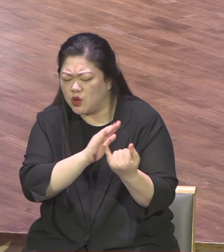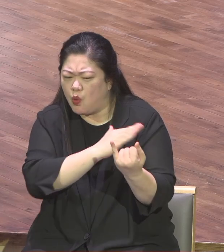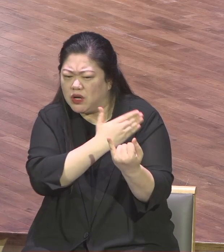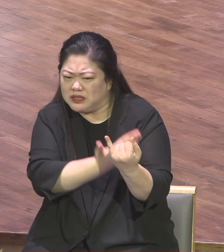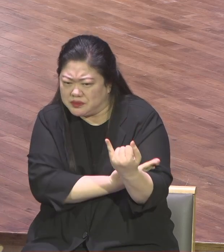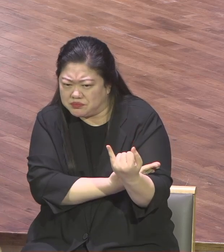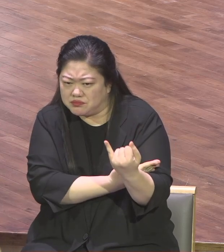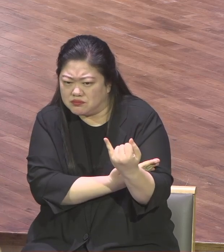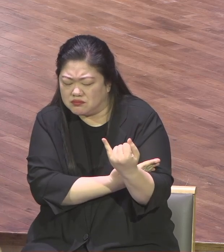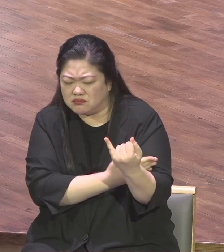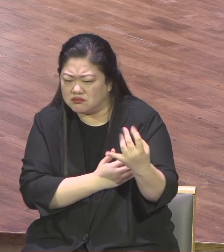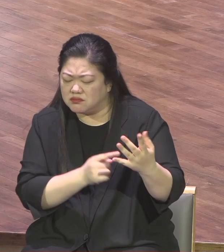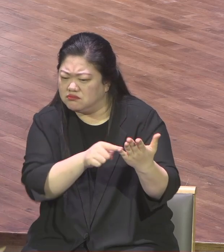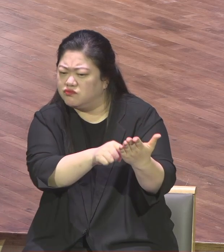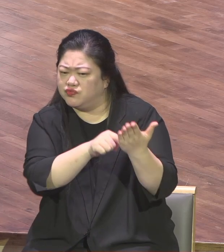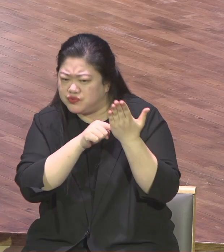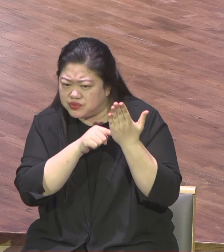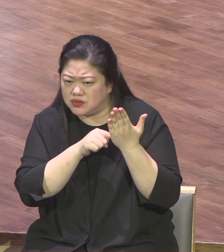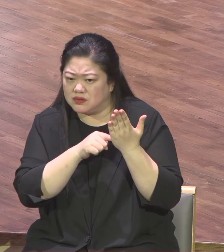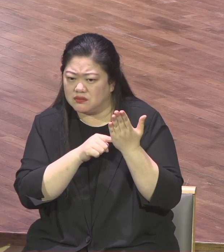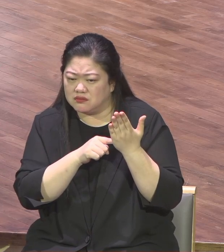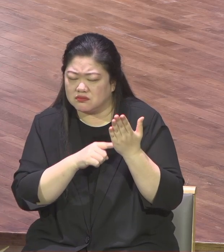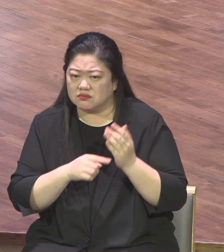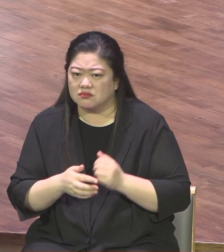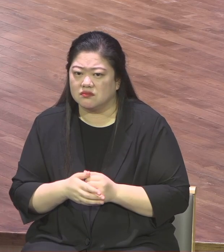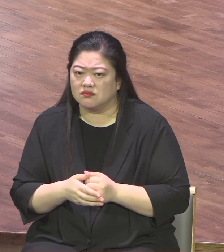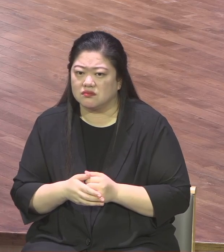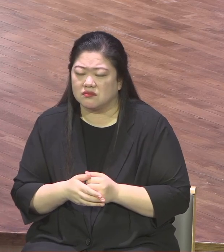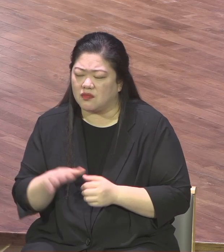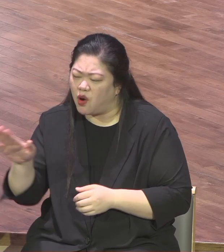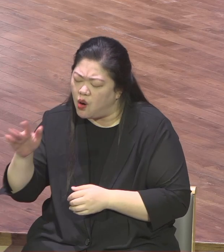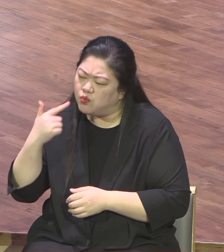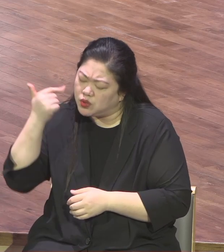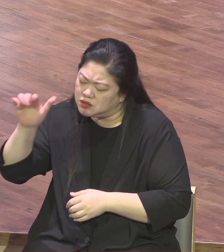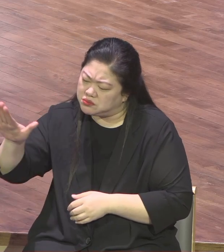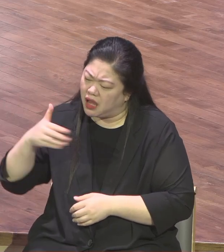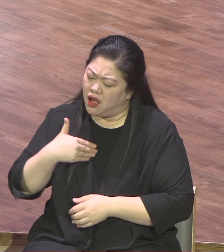아파, 수술하고 나서 너무 아파서 막 그렇게 기도했는데